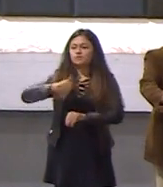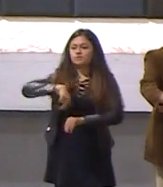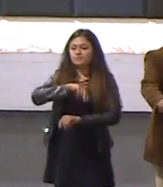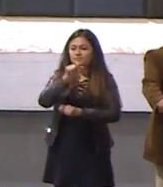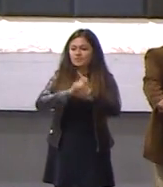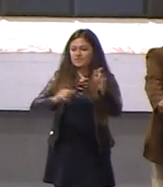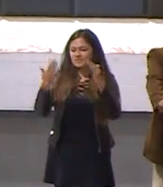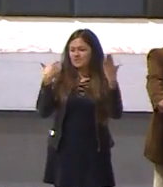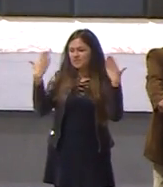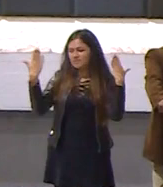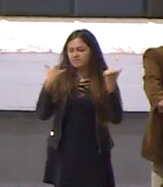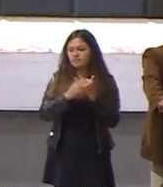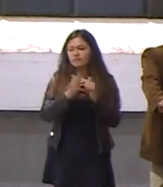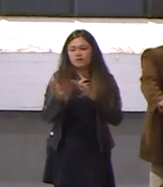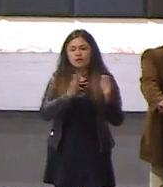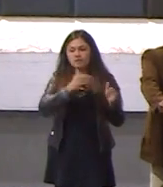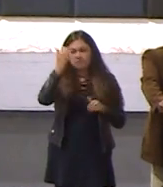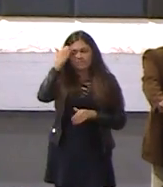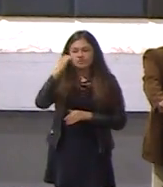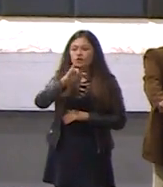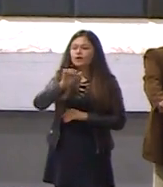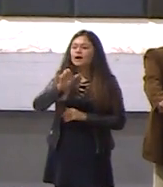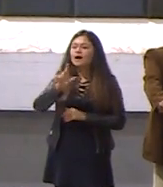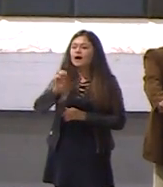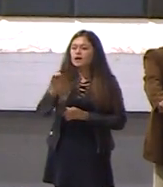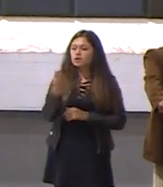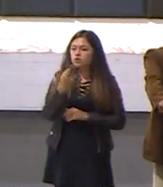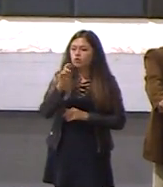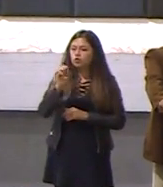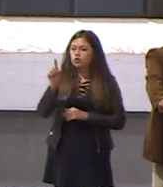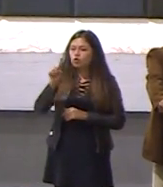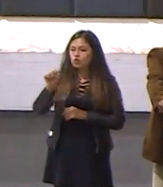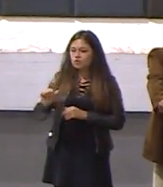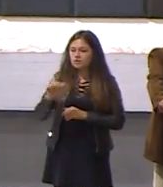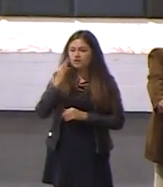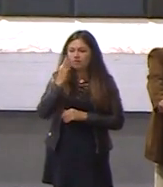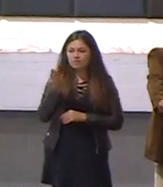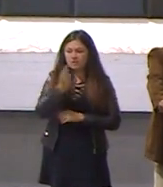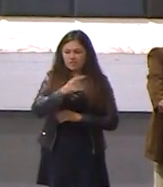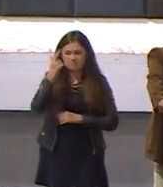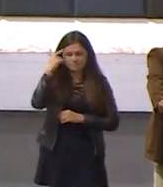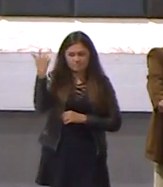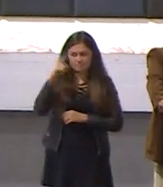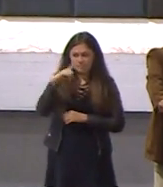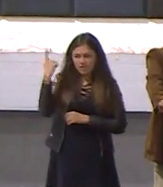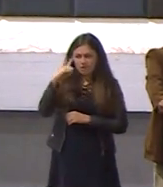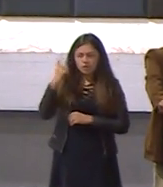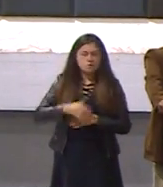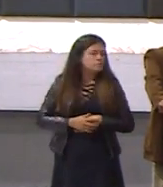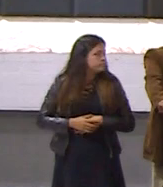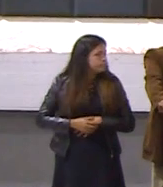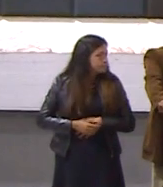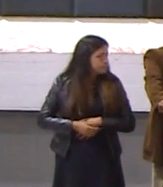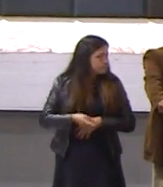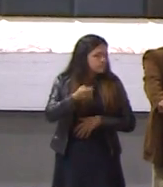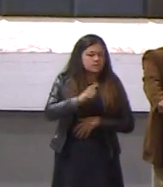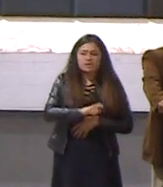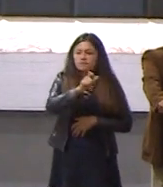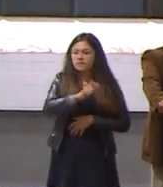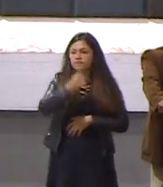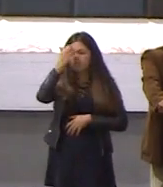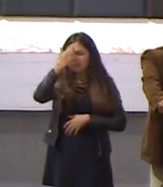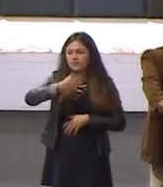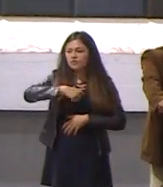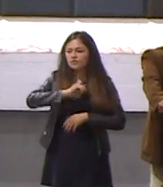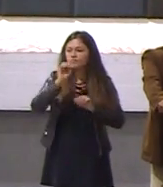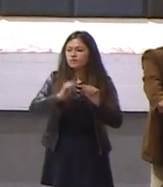por el profesor jairo rosas igualmente un colega con quien hemos tenido la posibilidad de discutir sobre muchos aspectos